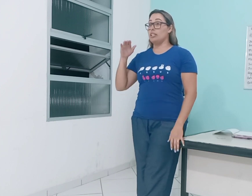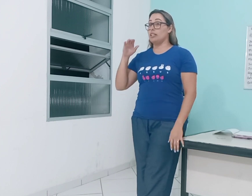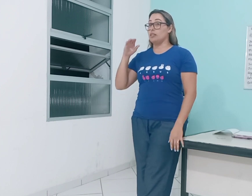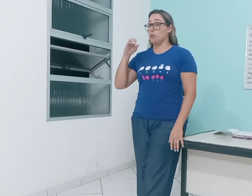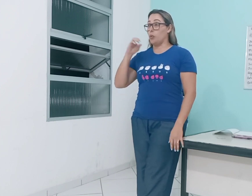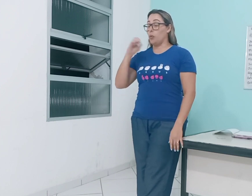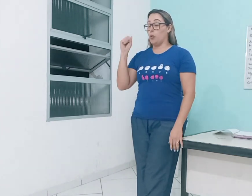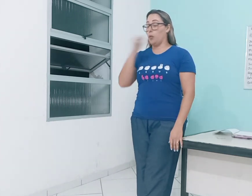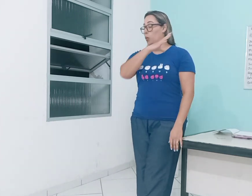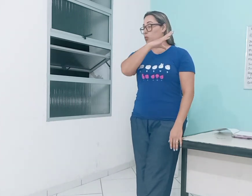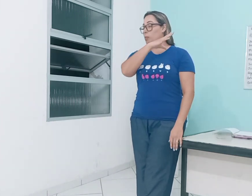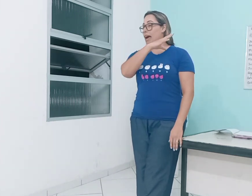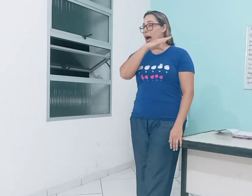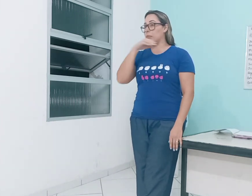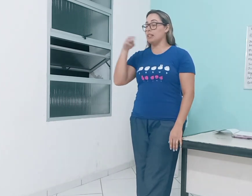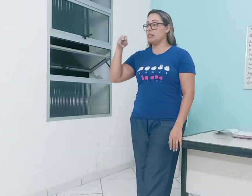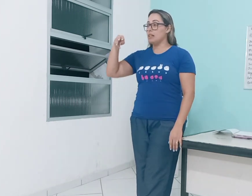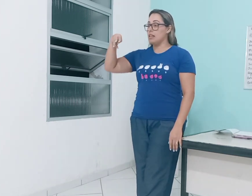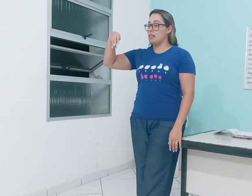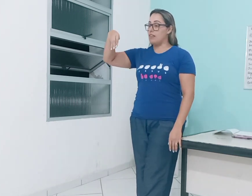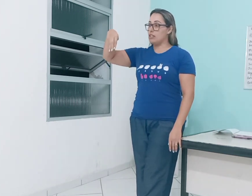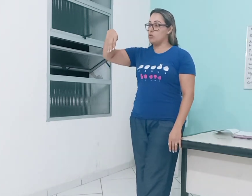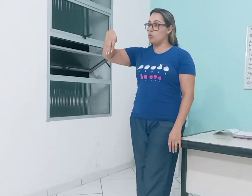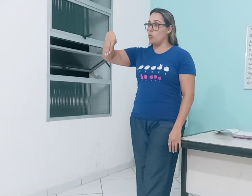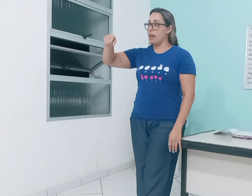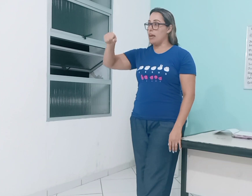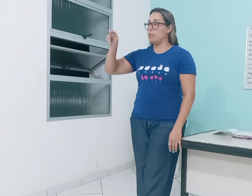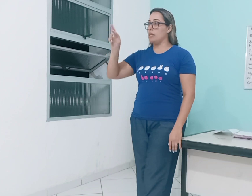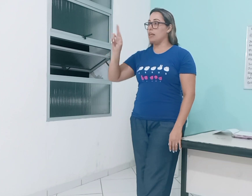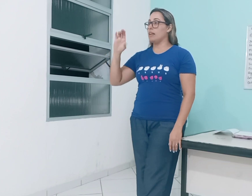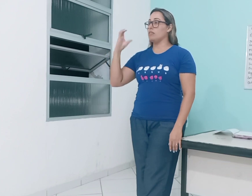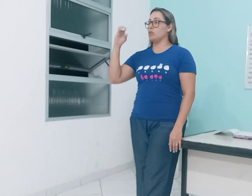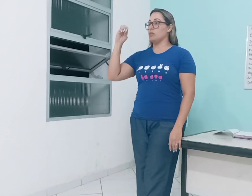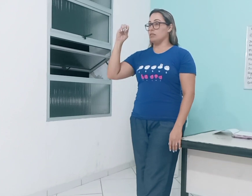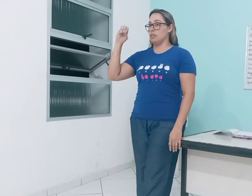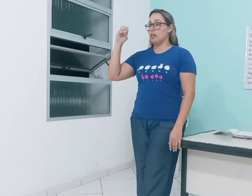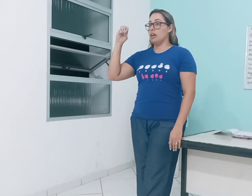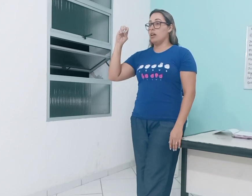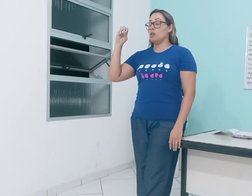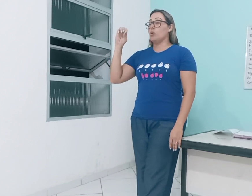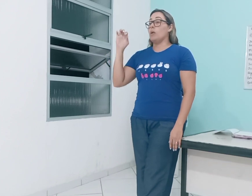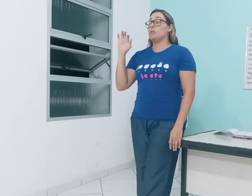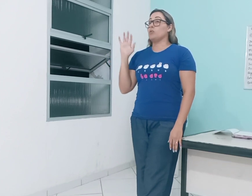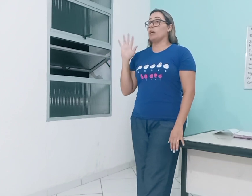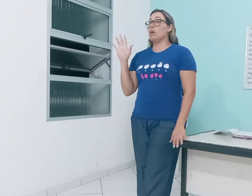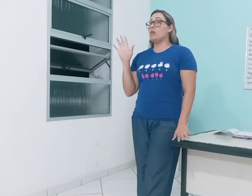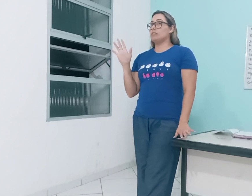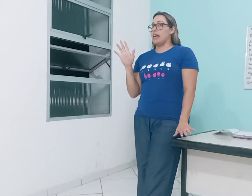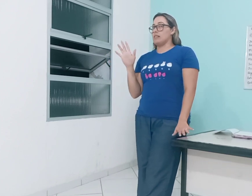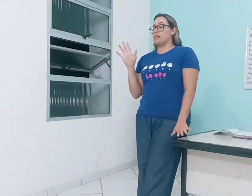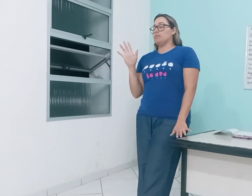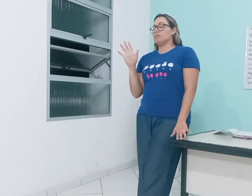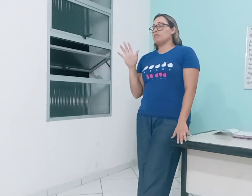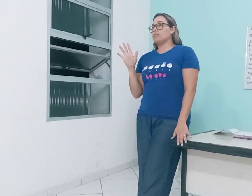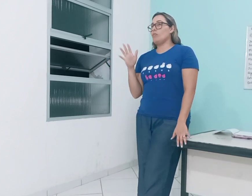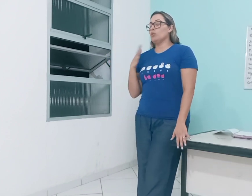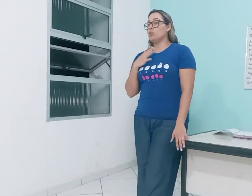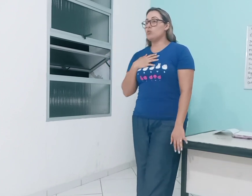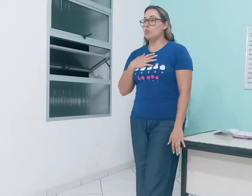datilologia super rápida. Você faz o M, né? Só que o que acontece? Nos